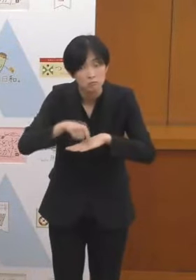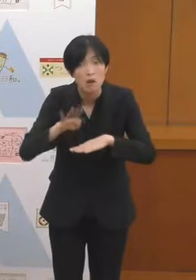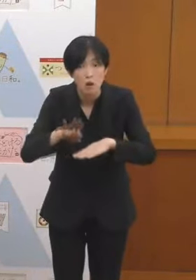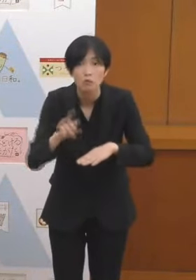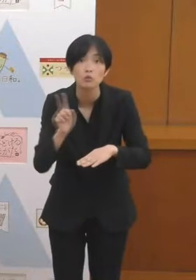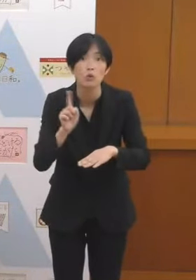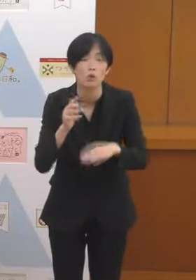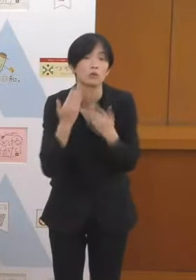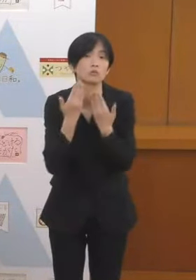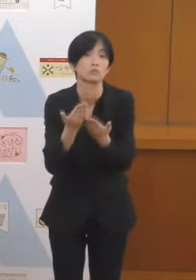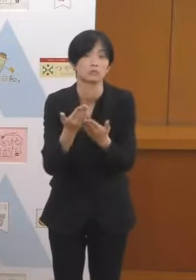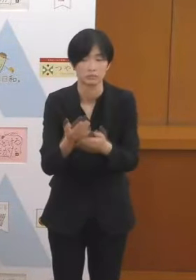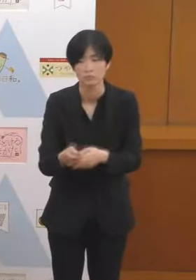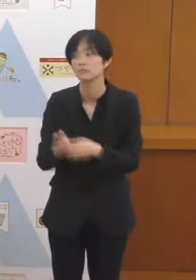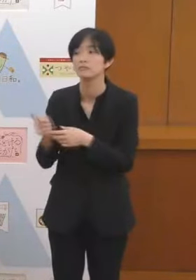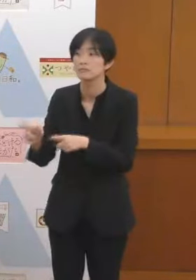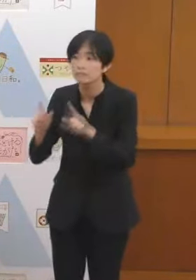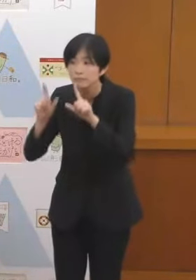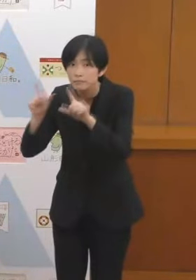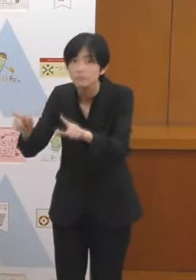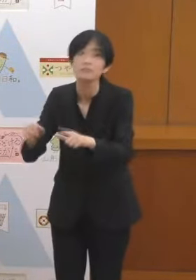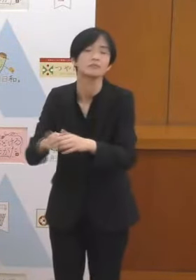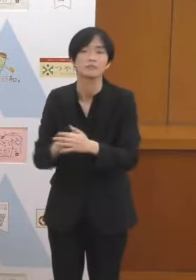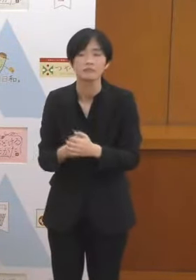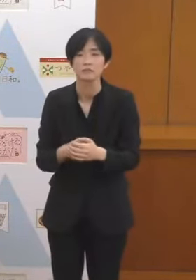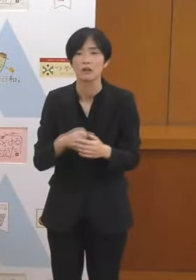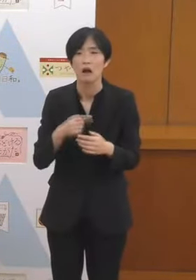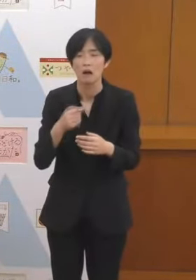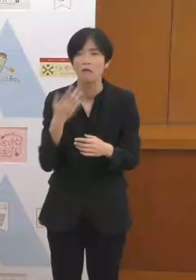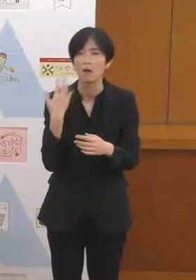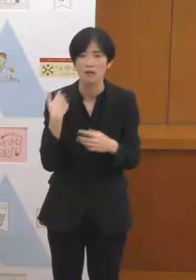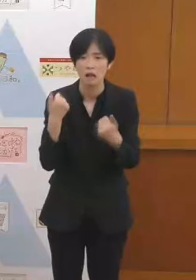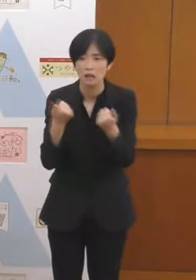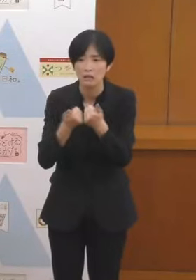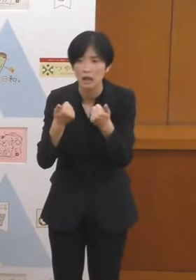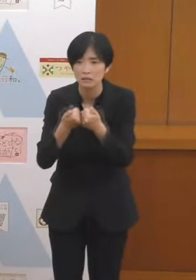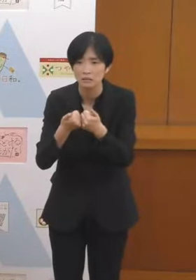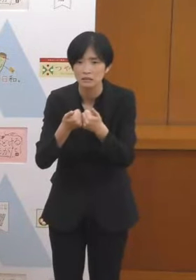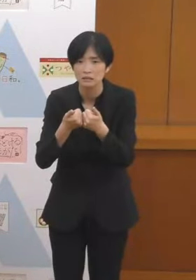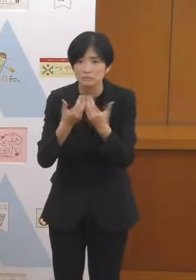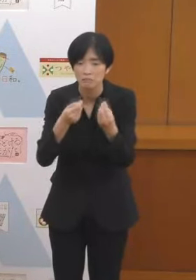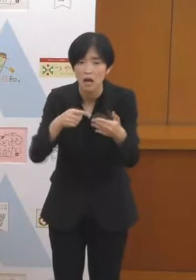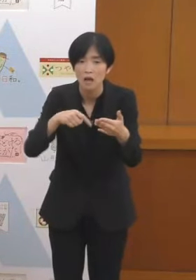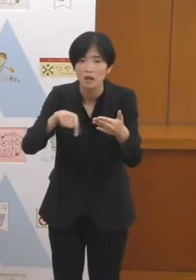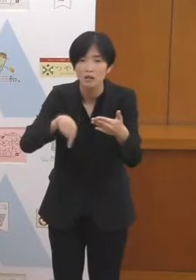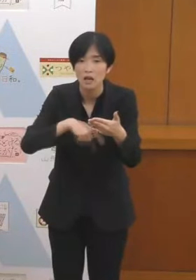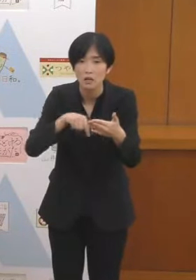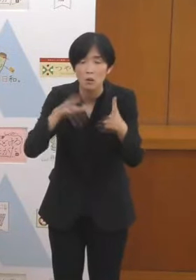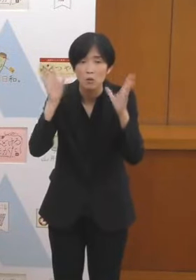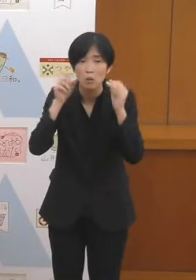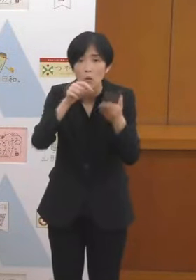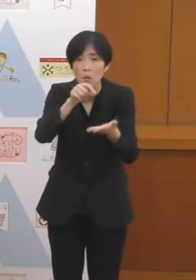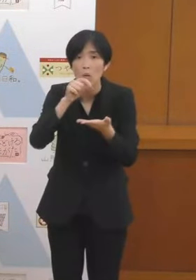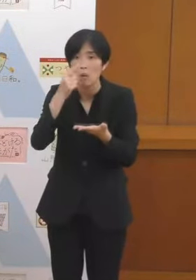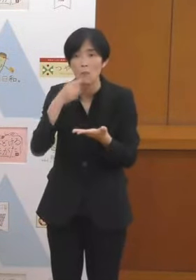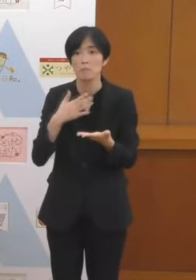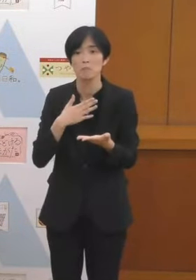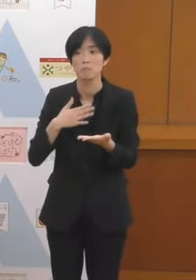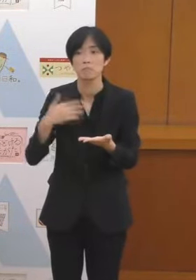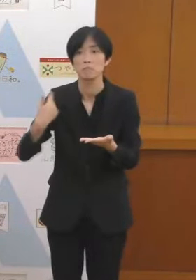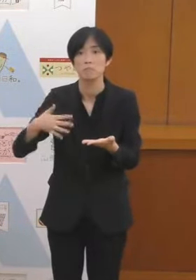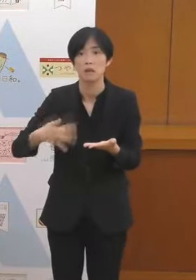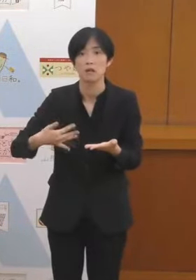あの残念ながらその情報まだ私の方にもらっておりませんのではい